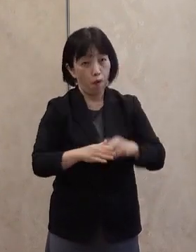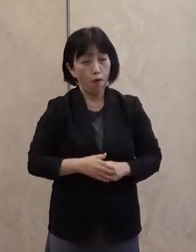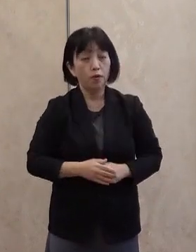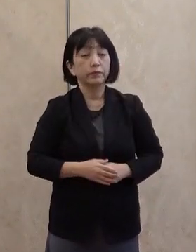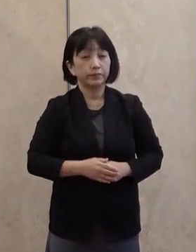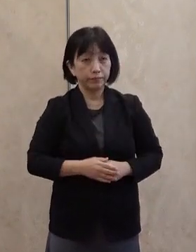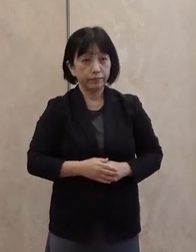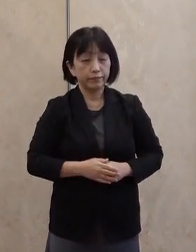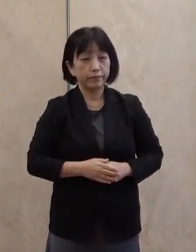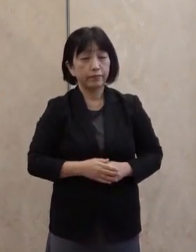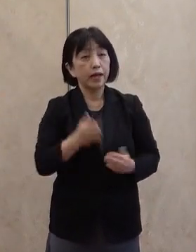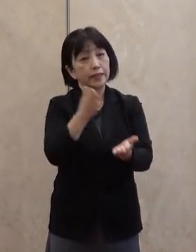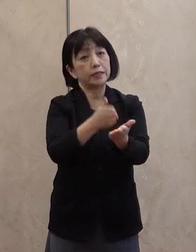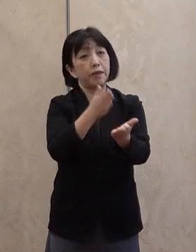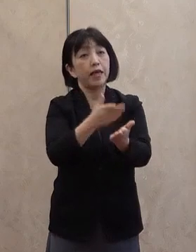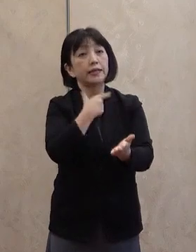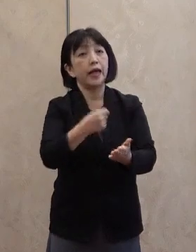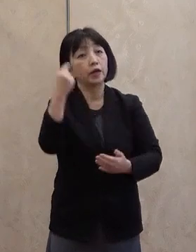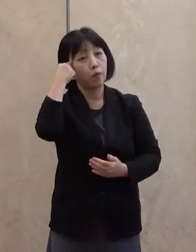について少し